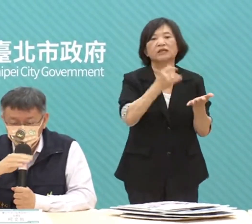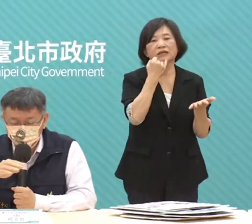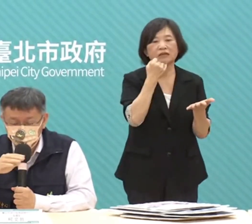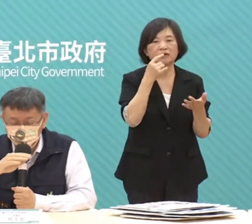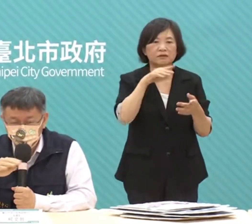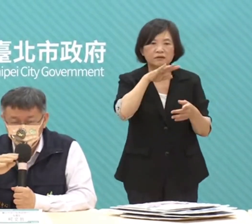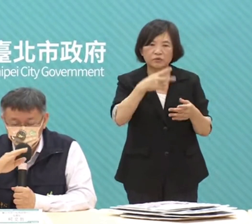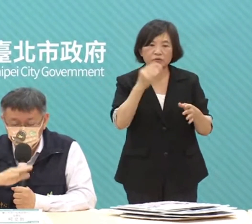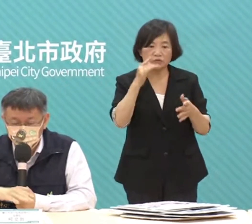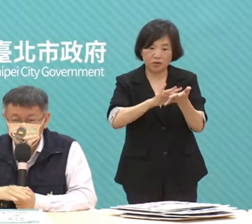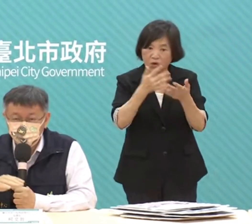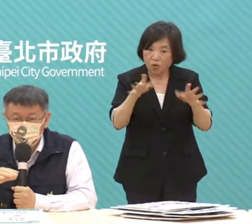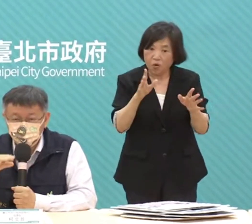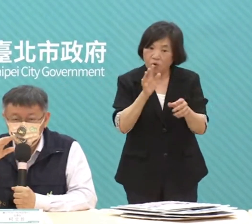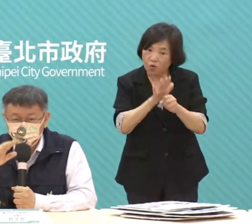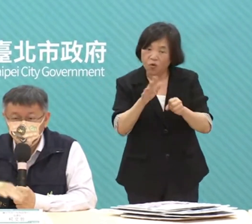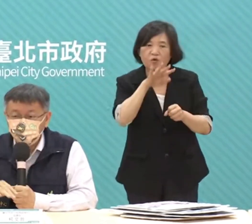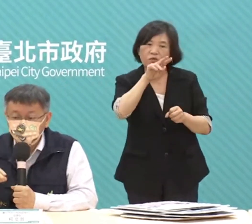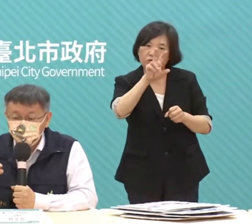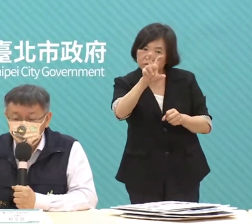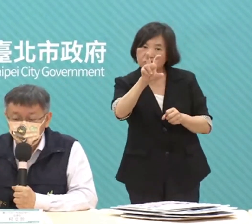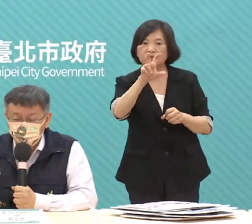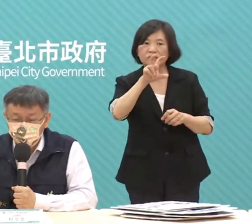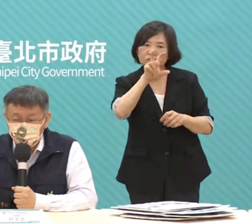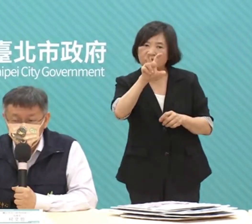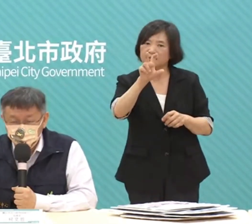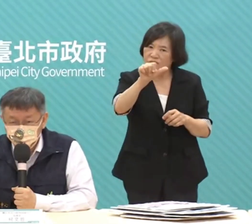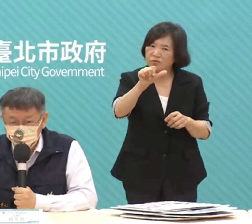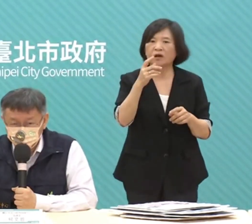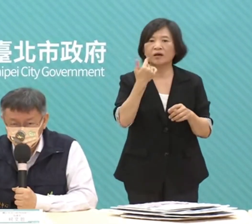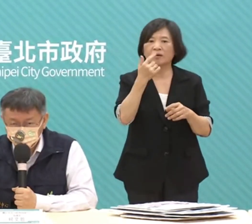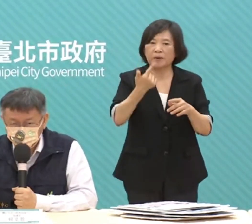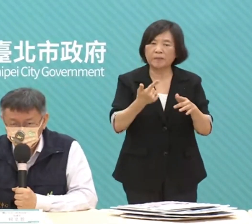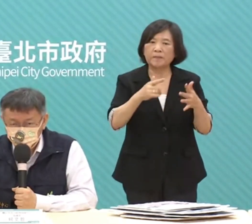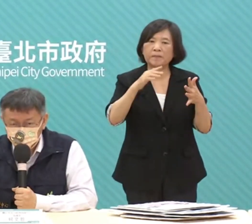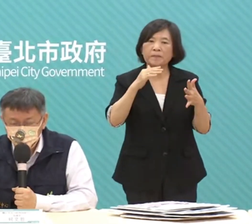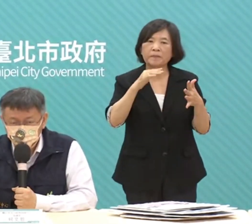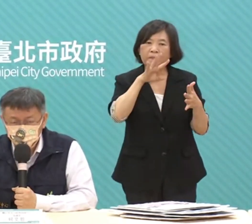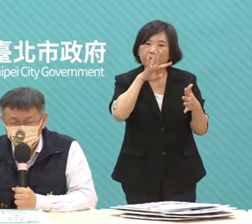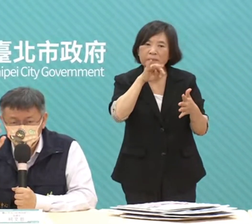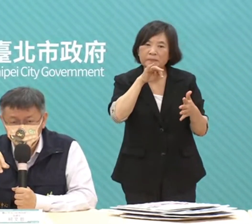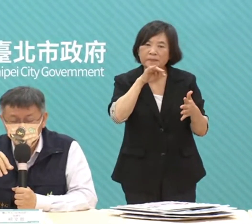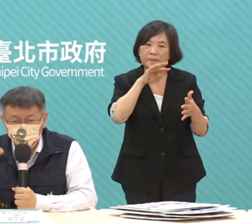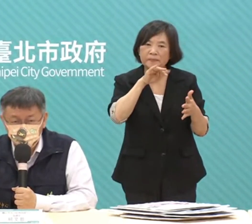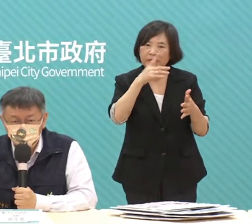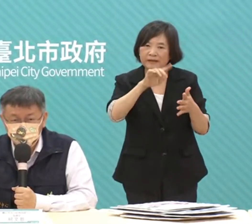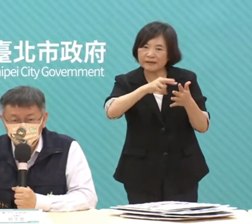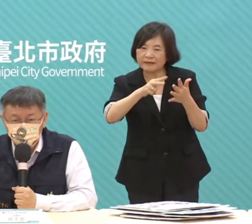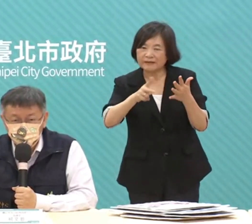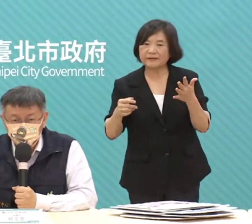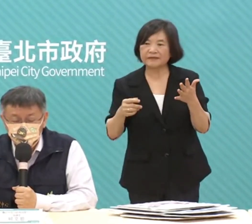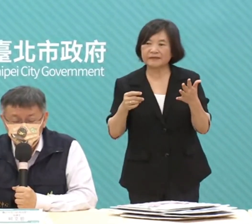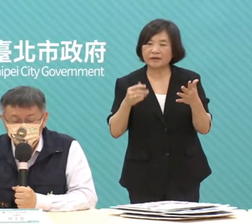再降75岁慢慢降，哦，所以应该是这样的啊，哦。如果是因为药物不够的话，